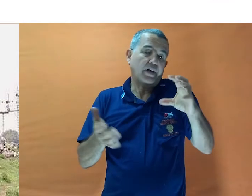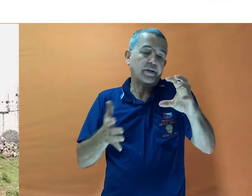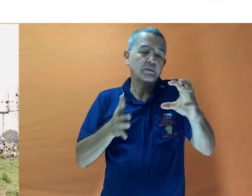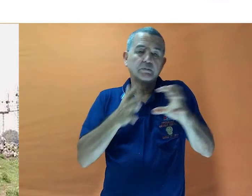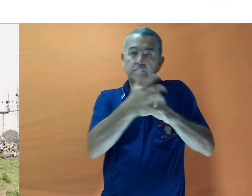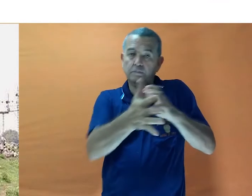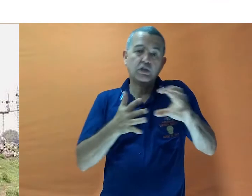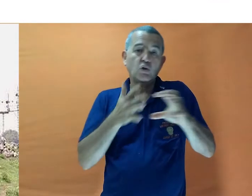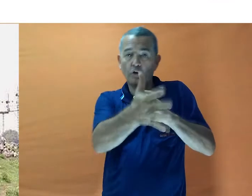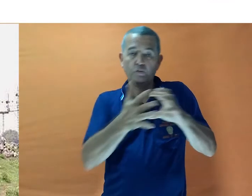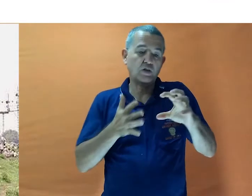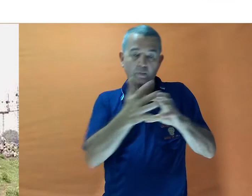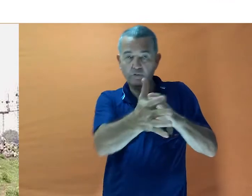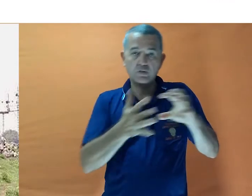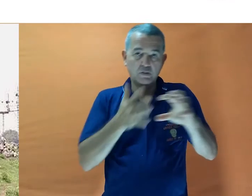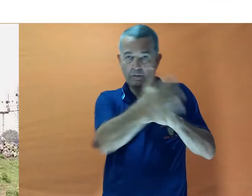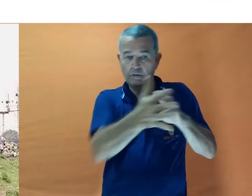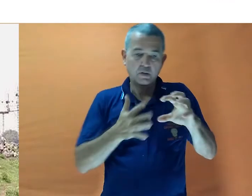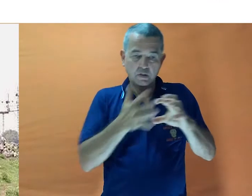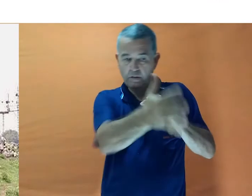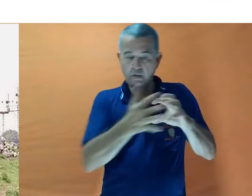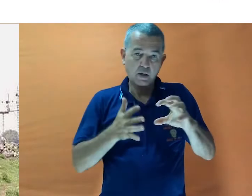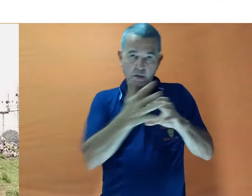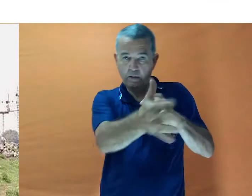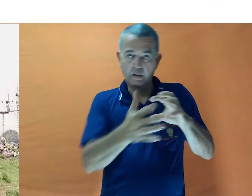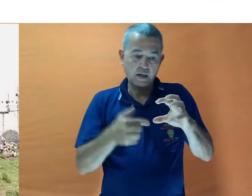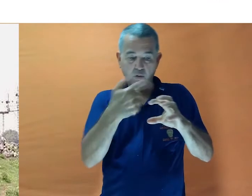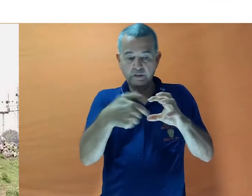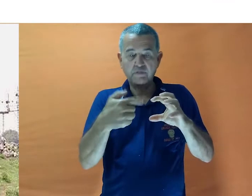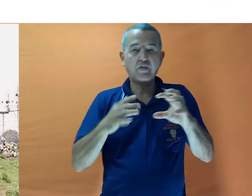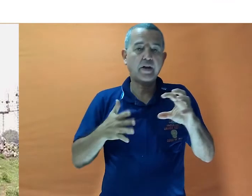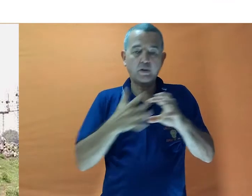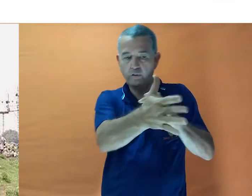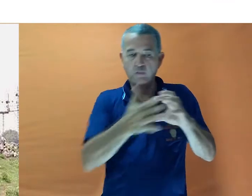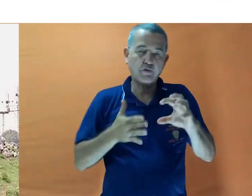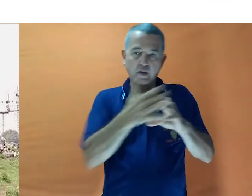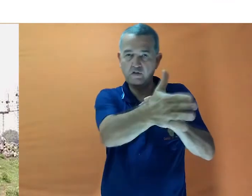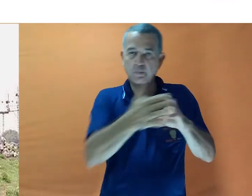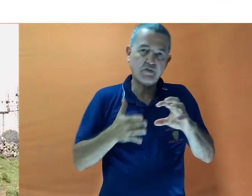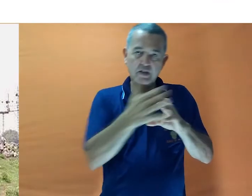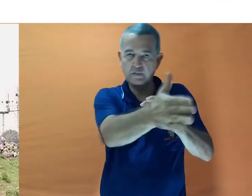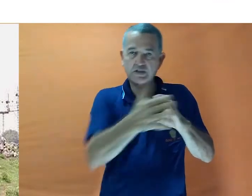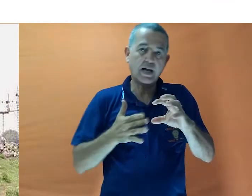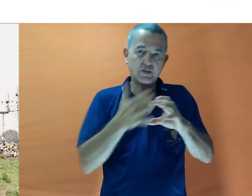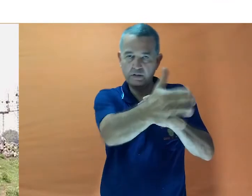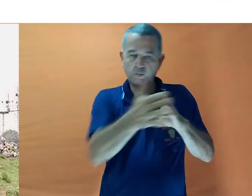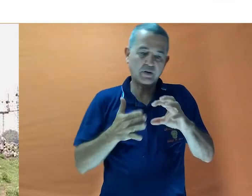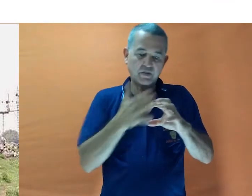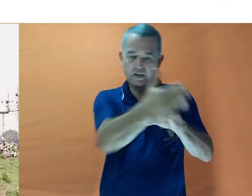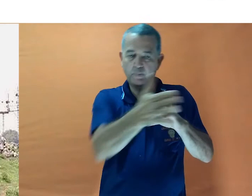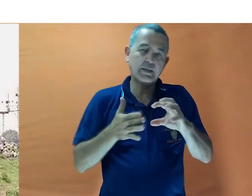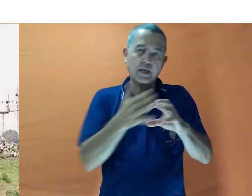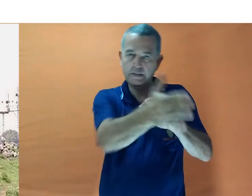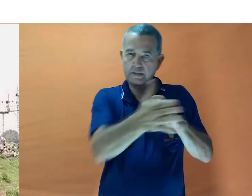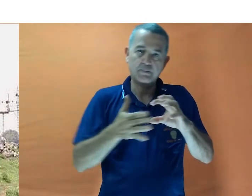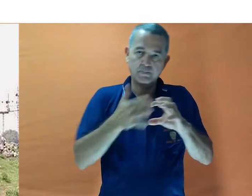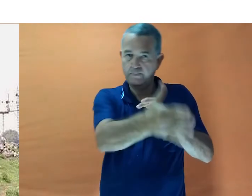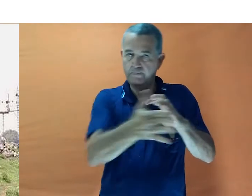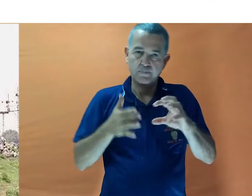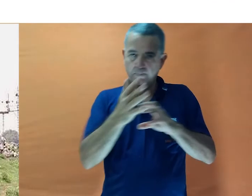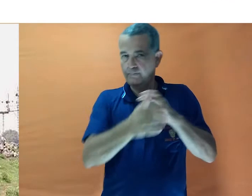sinal de trem, que nós usamos a roda de ferro, e o ferro vai para frente, as hastes vão para frente e para